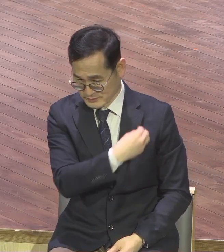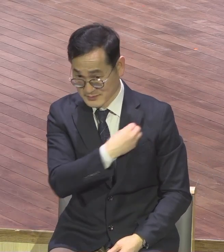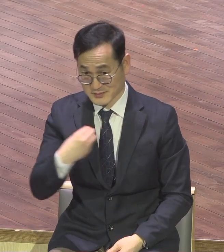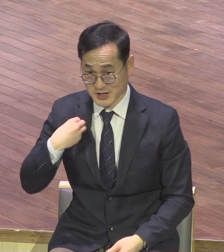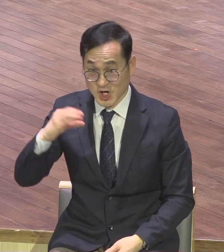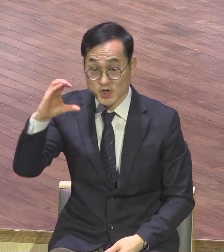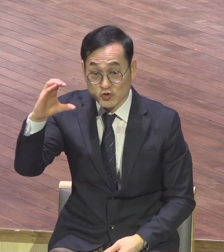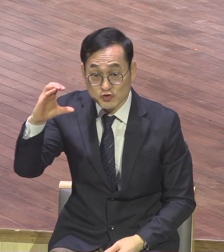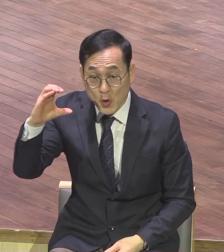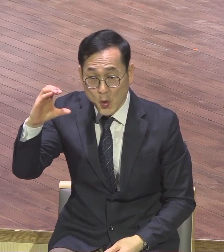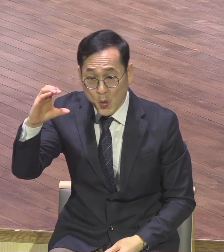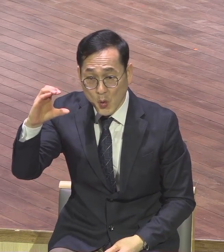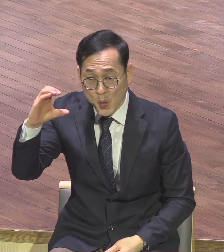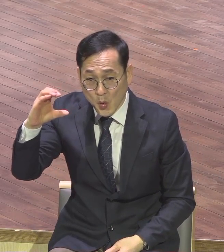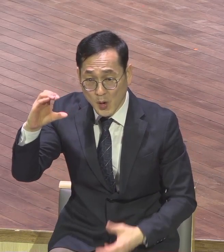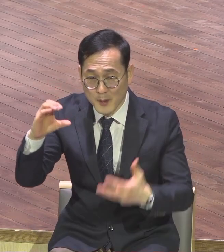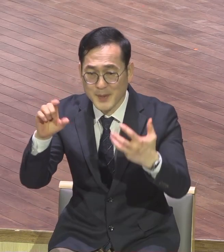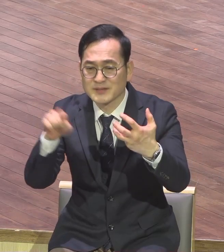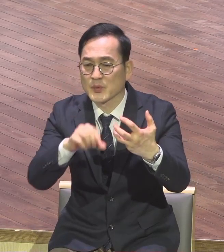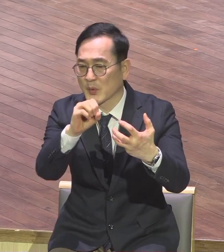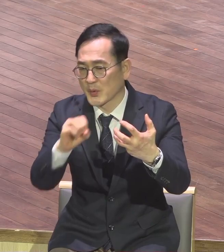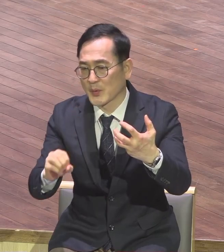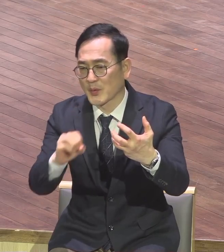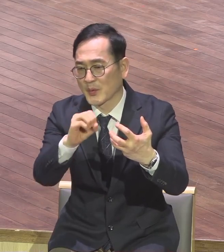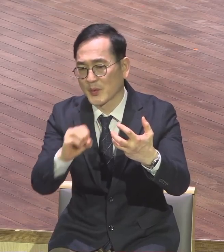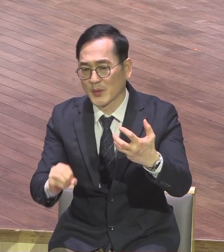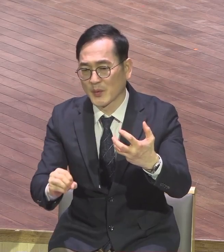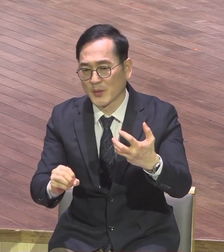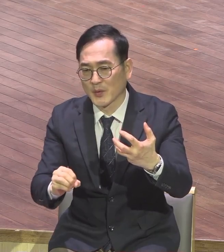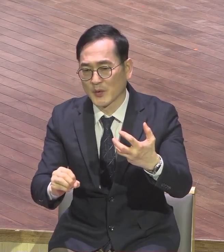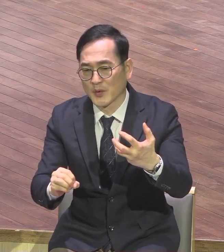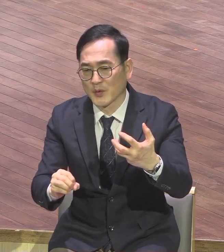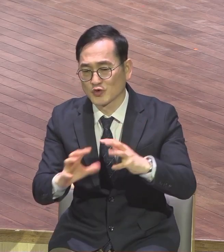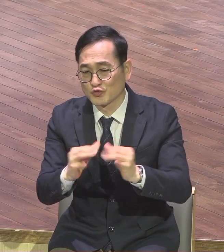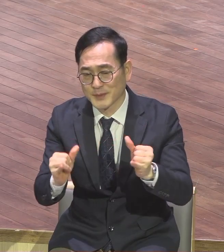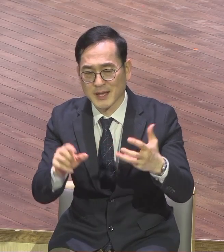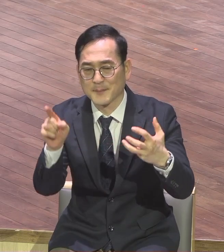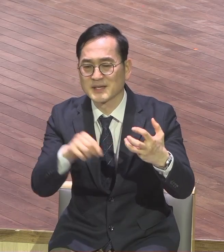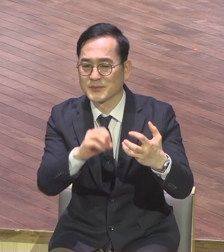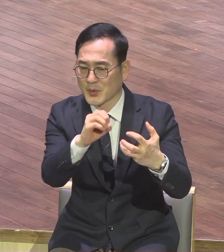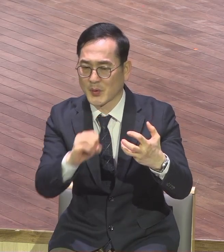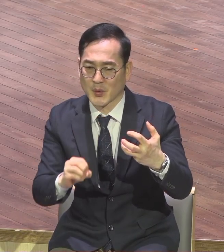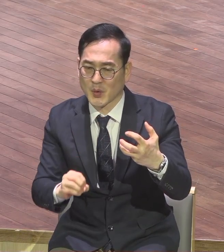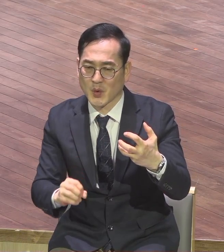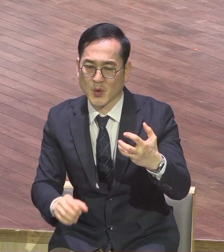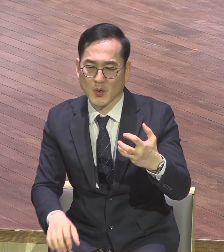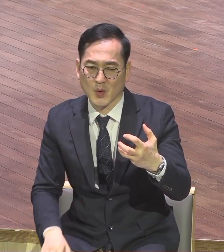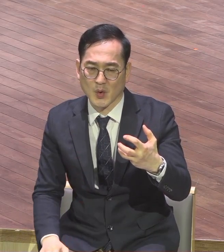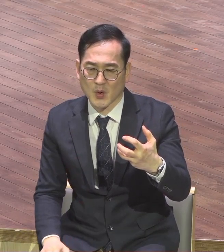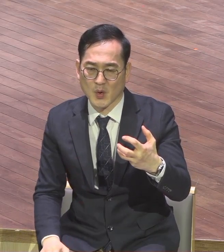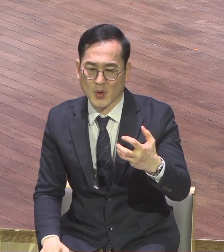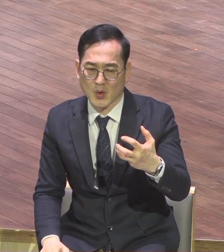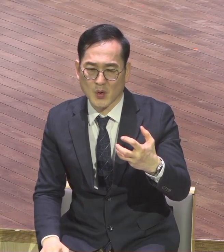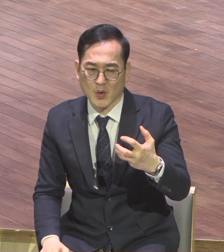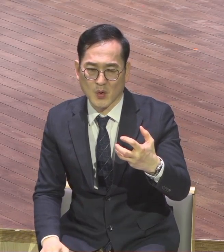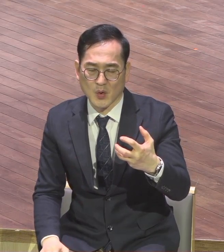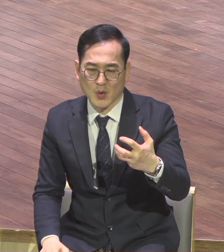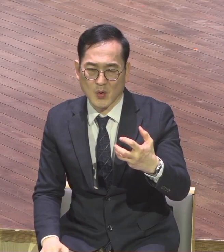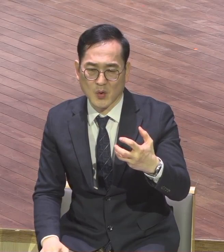국민의 통계적으로 나오니까 80% 이상이에요. 남미가 다 그렇지만 중남미는 싹닥 천주교.